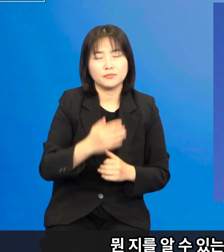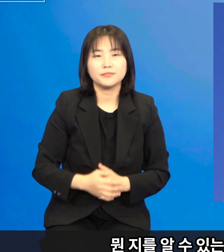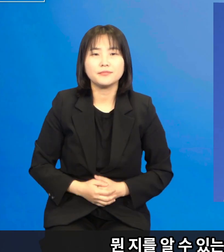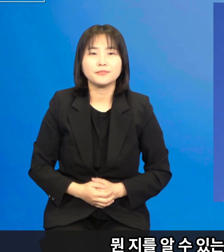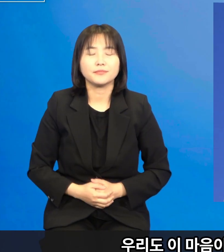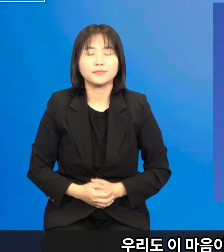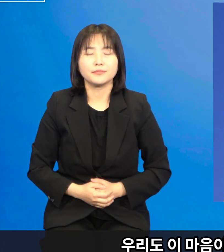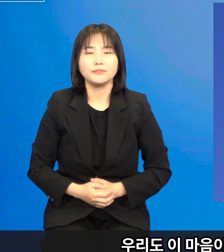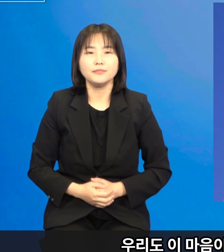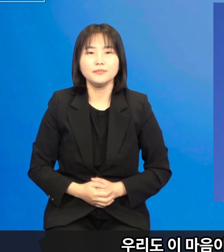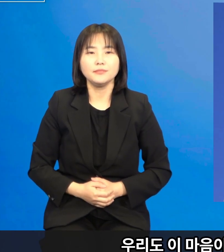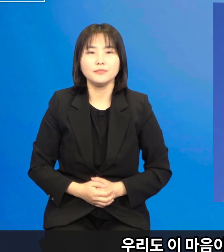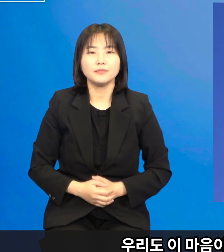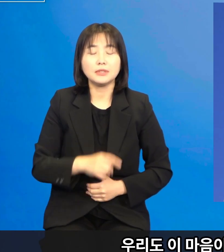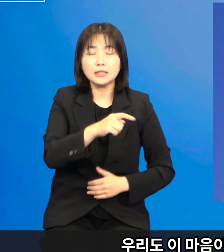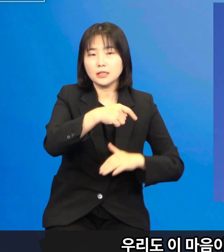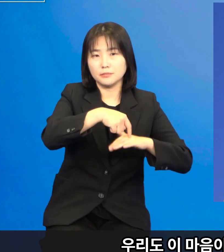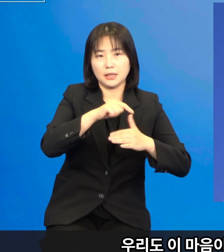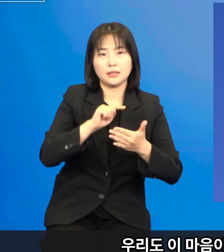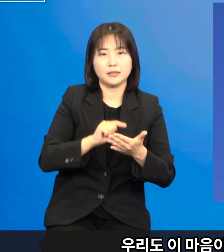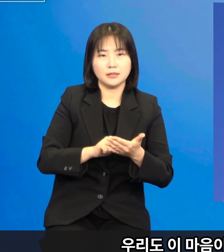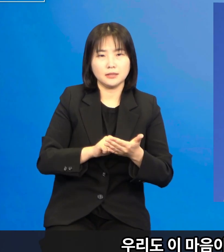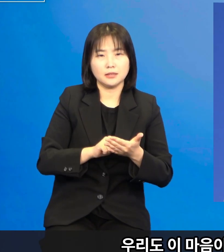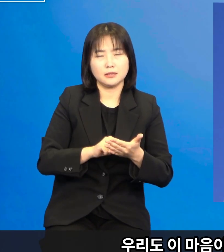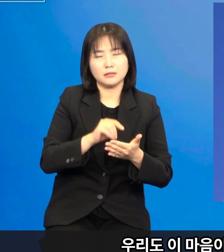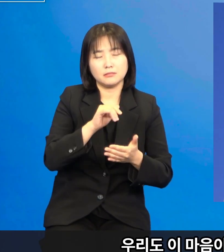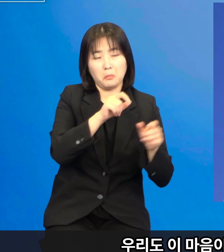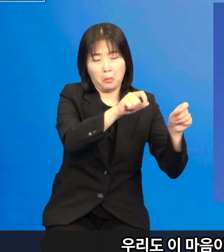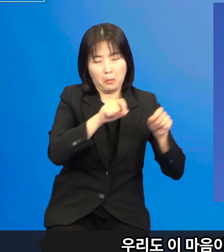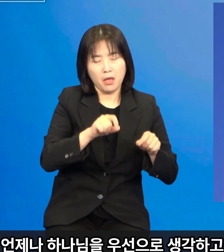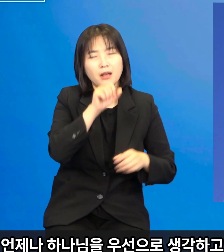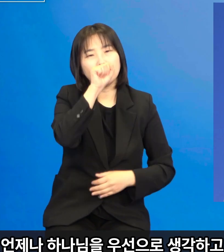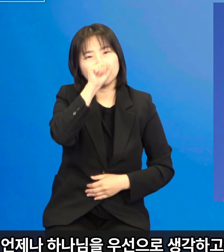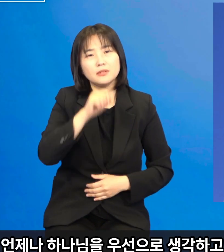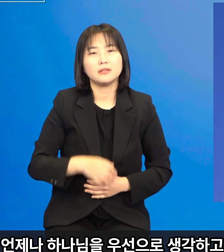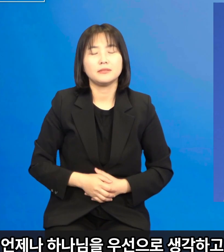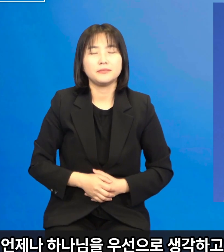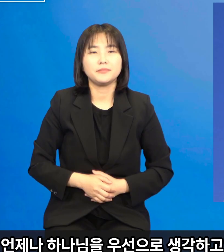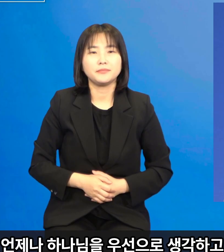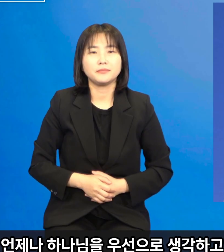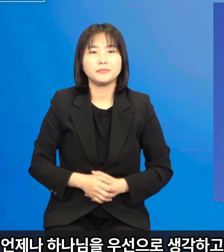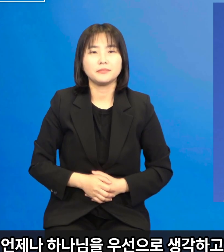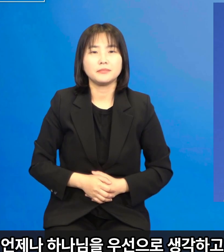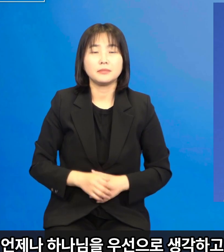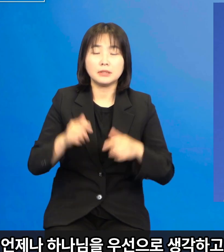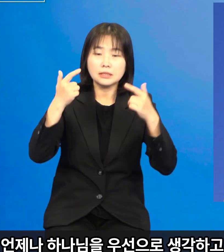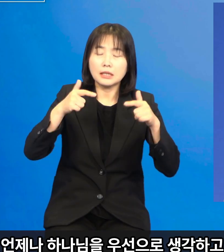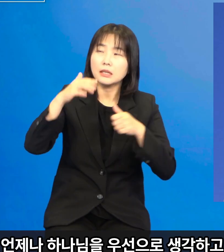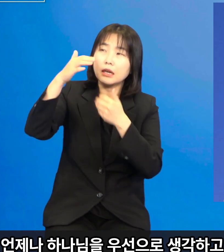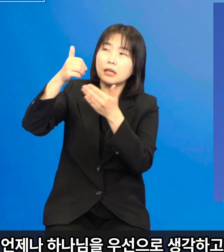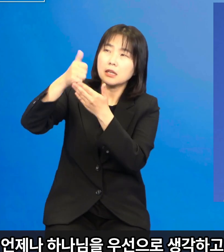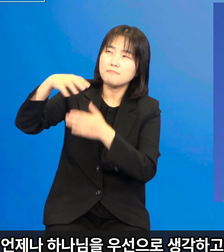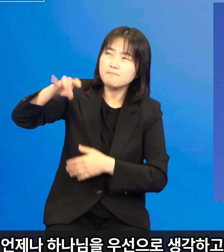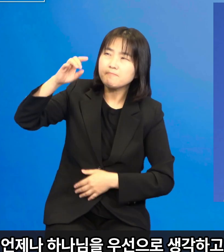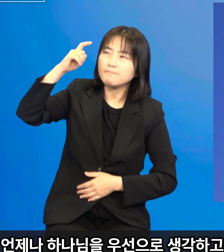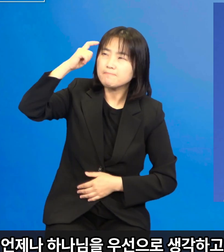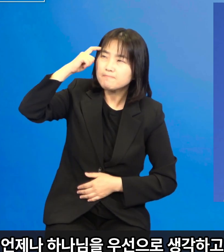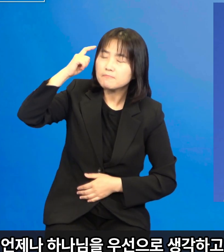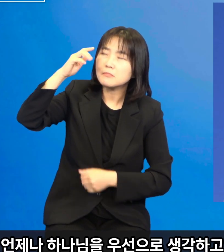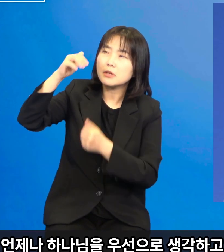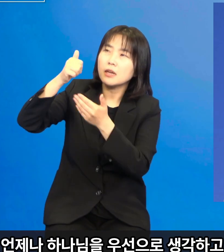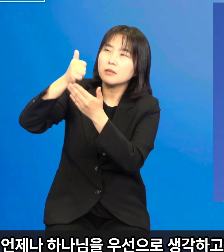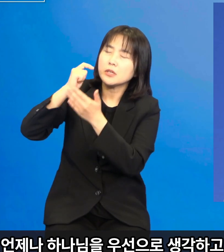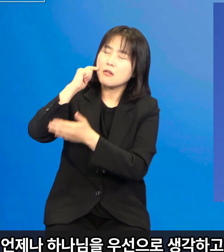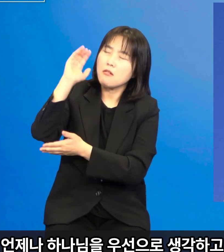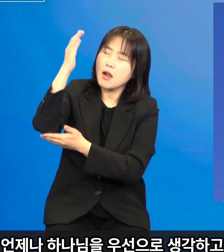합니다. 우리도 이 마음이 있으면 좋겠어요. 언제나 하나님을 우선 생각하고 하나님의